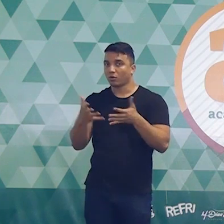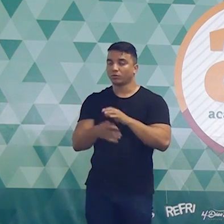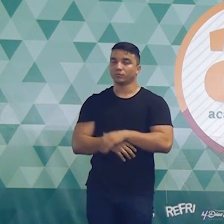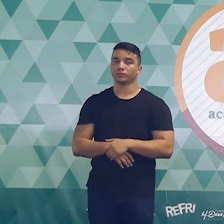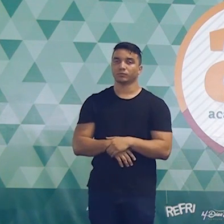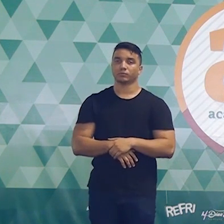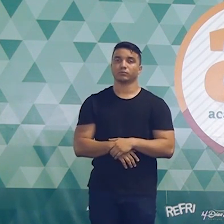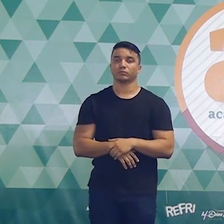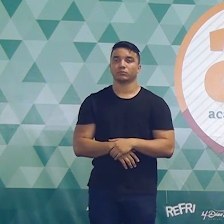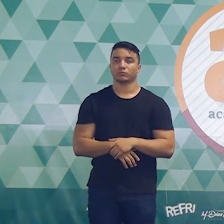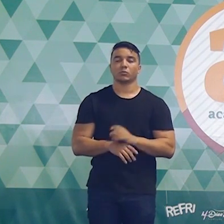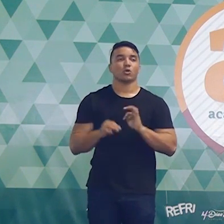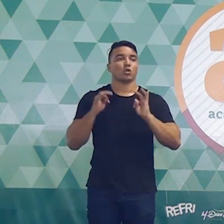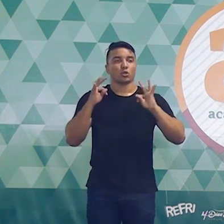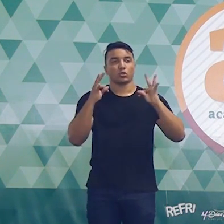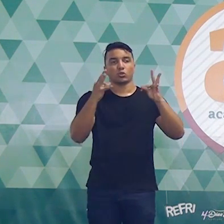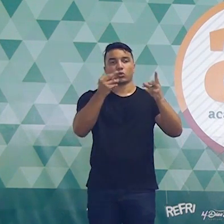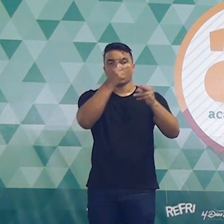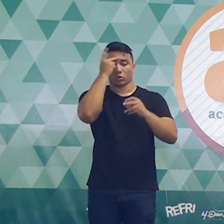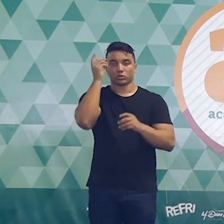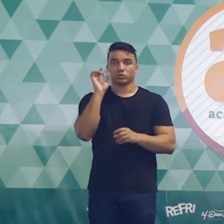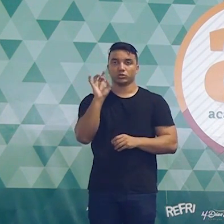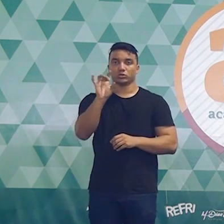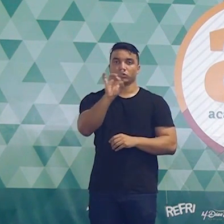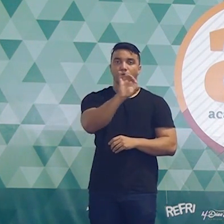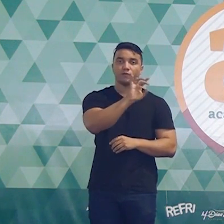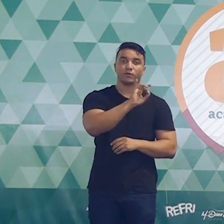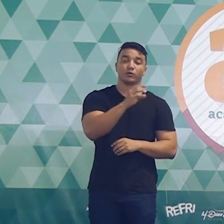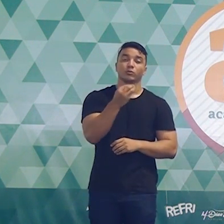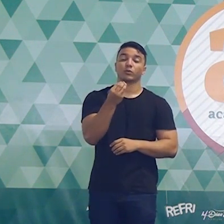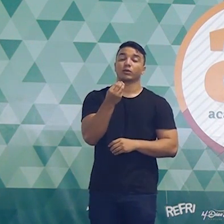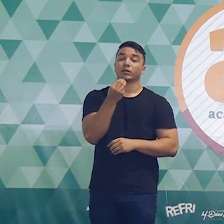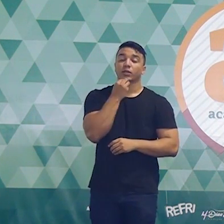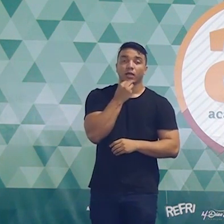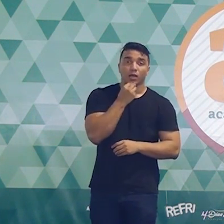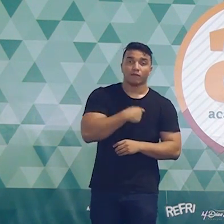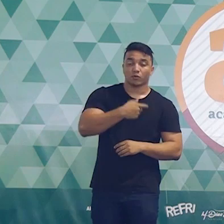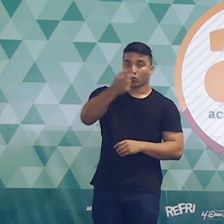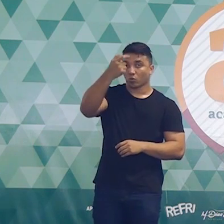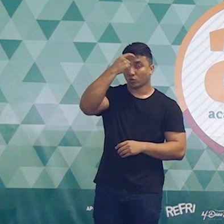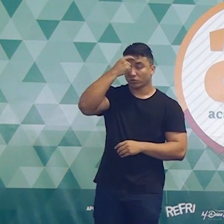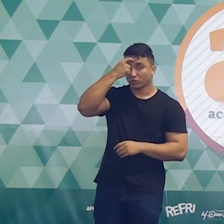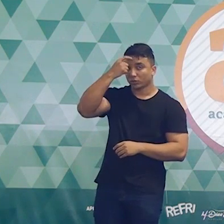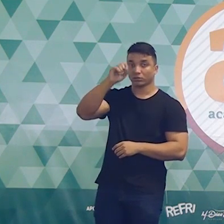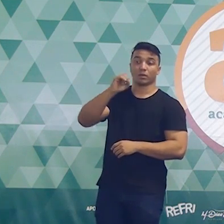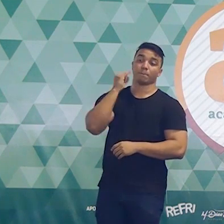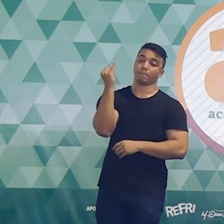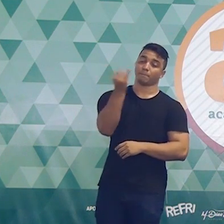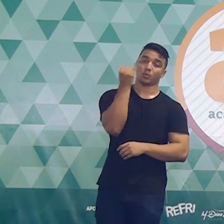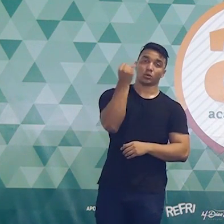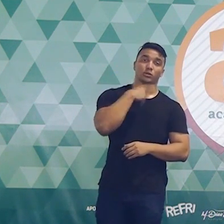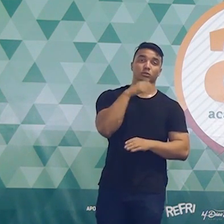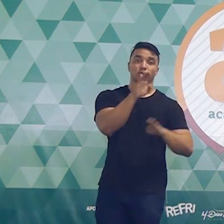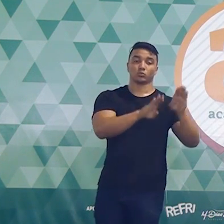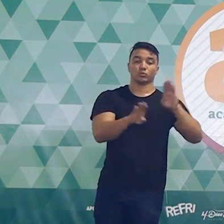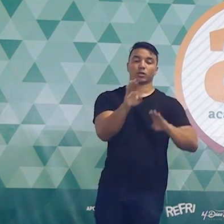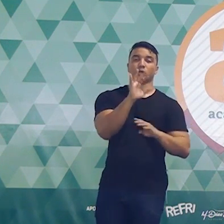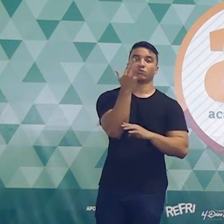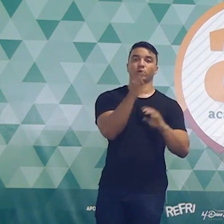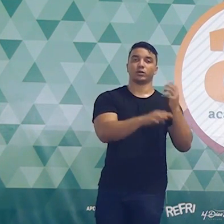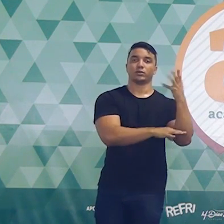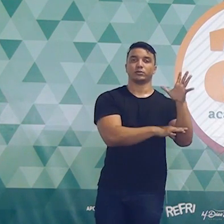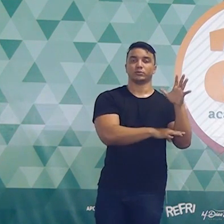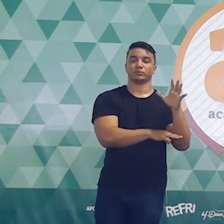ó. Todos os indivíduos, todo indivíduo deve conscientizar-se da importância de preservar a